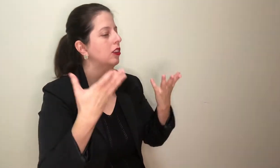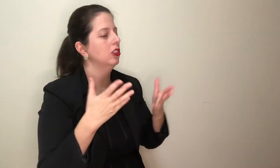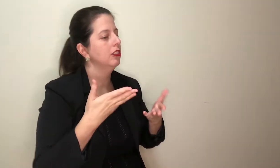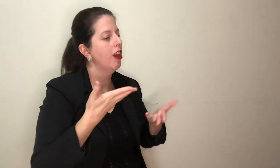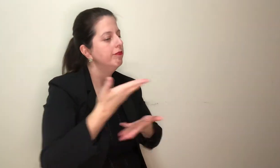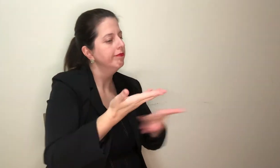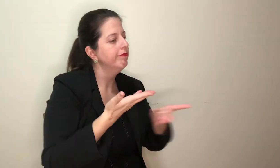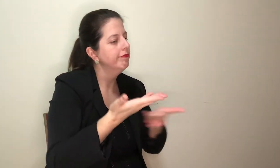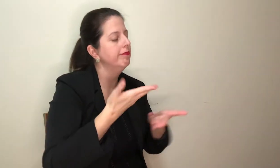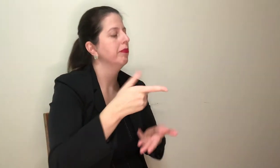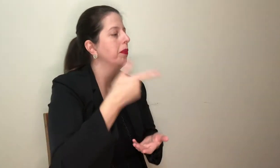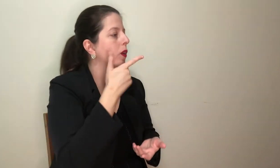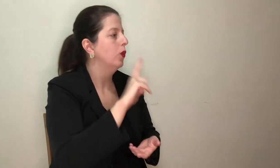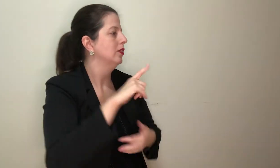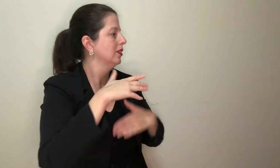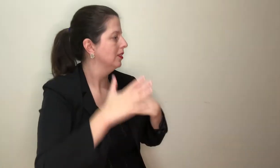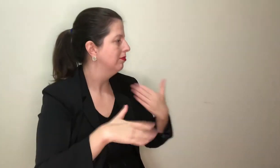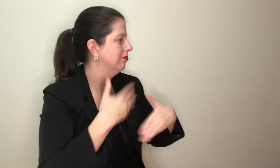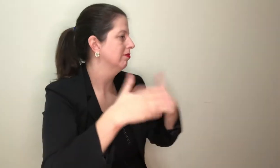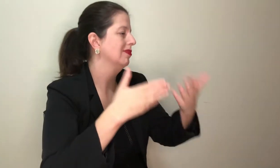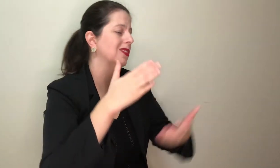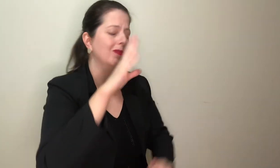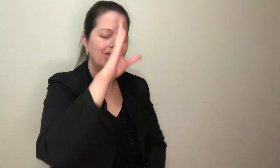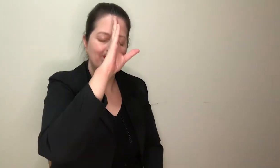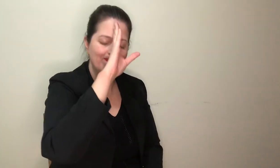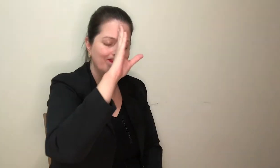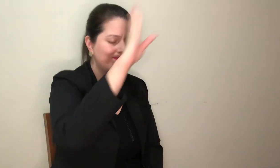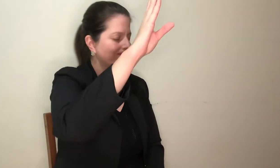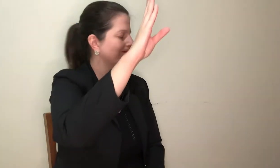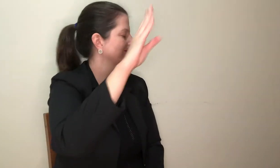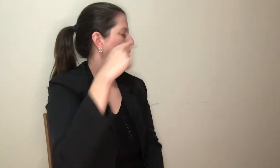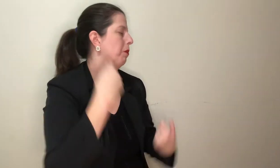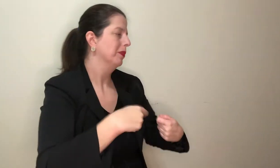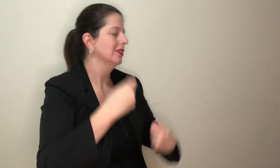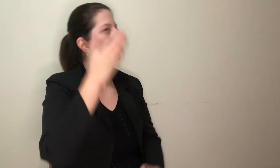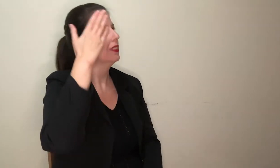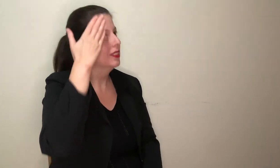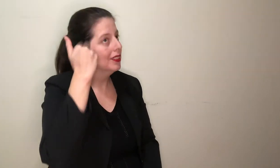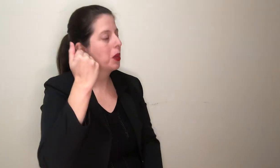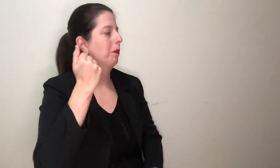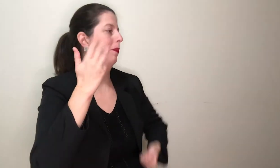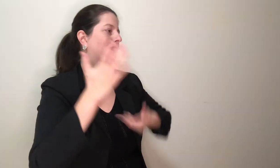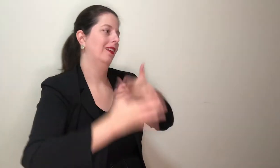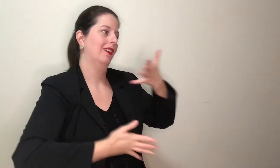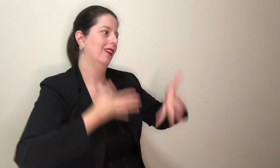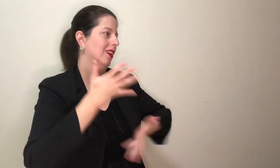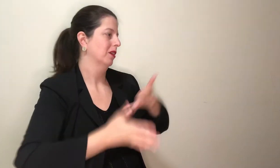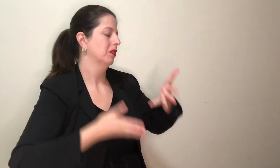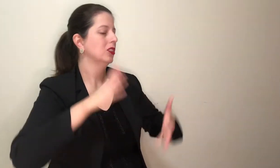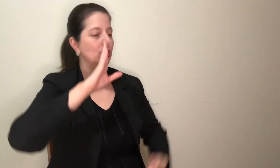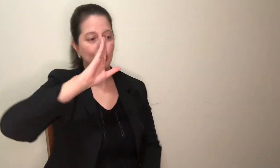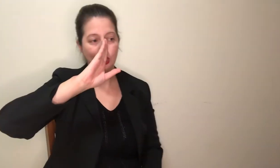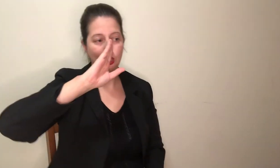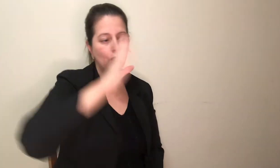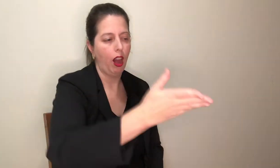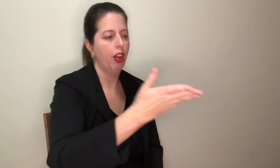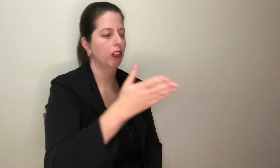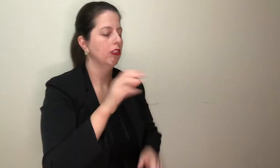do que didática para ele conseguir. Principalmente, precisa saber Libras, para que o ensino seja uma